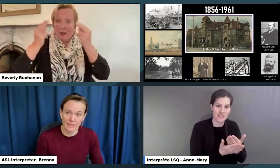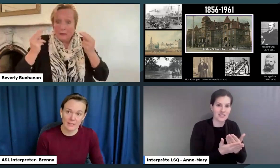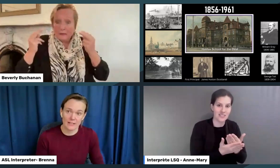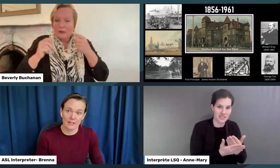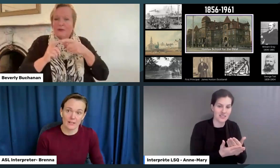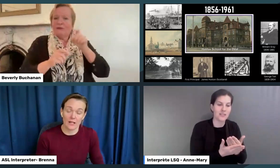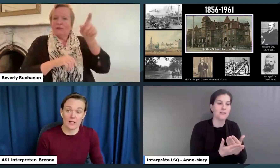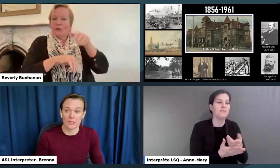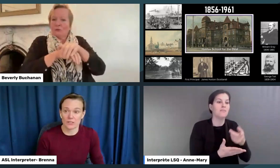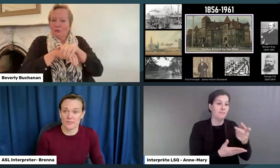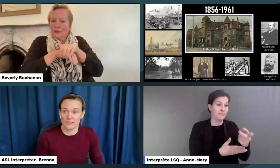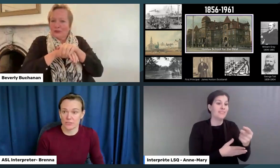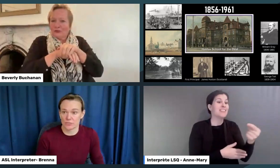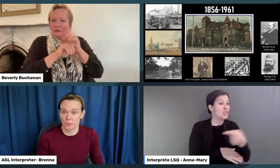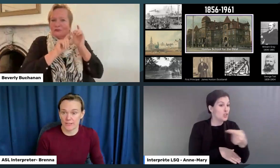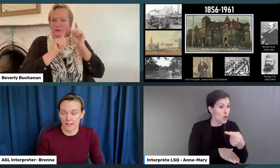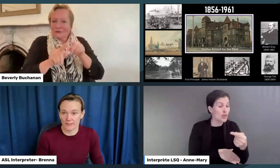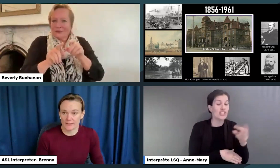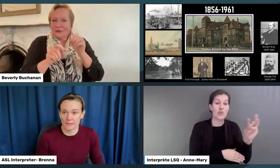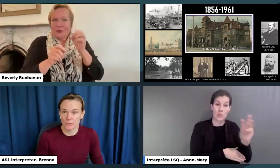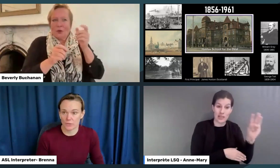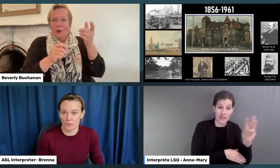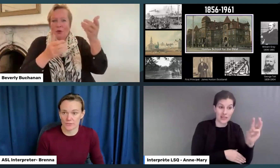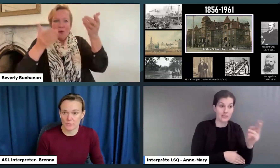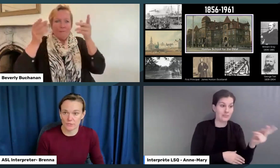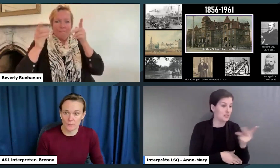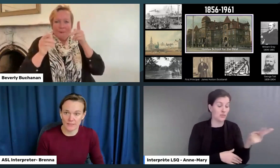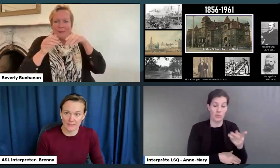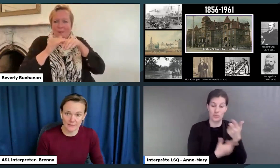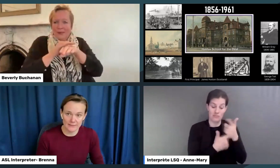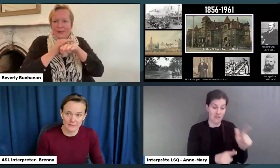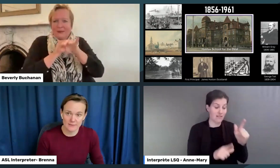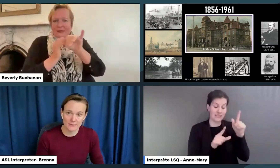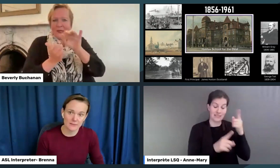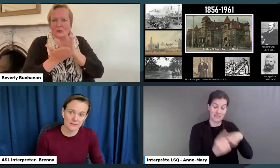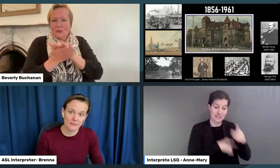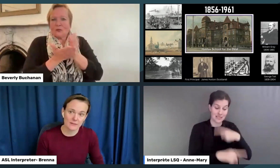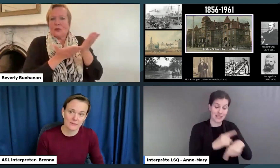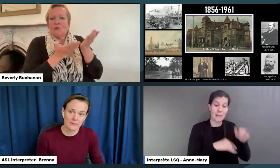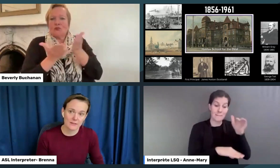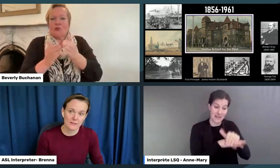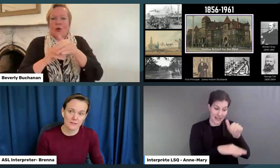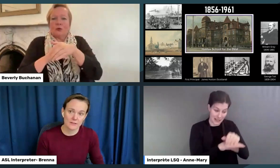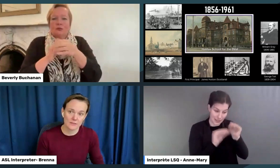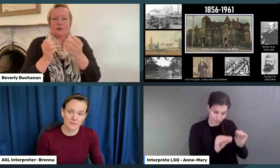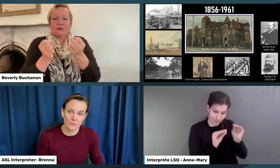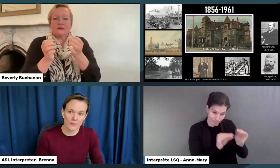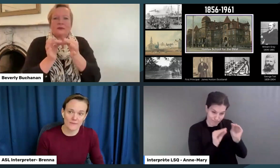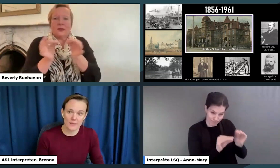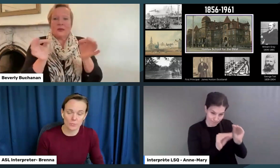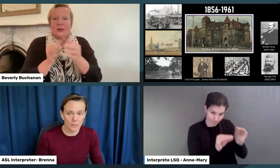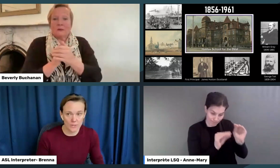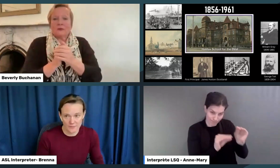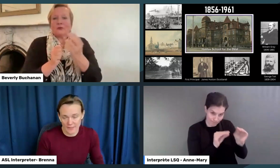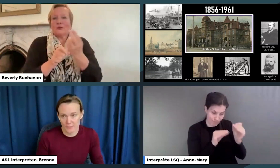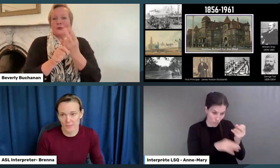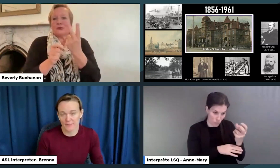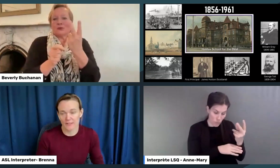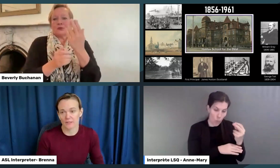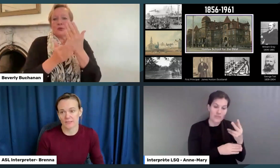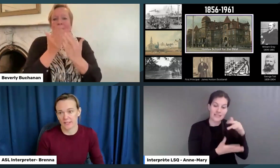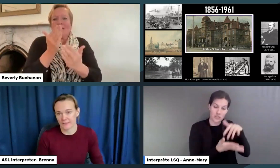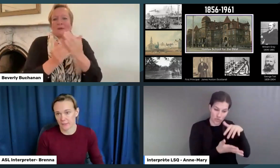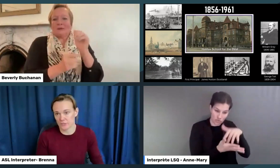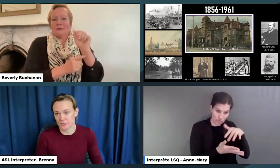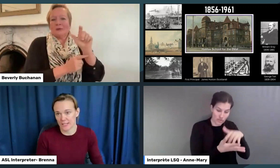Plusieurs des enseignants étaient des sœurs de l'Angleterre. Alors, ils ont apporté leur langue des